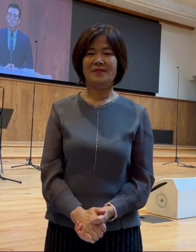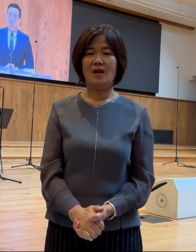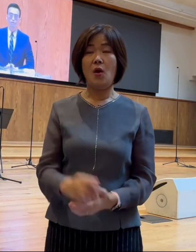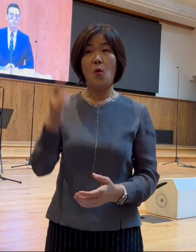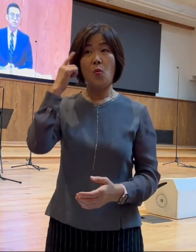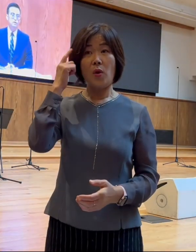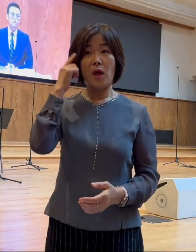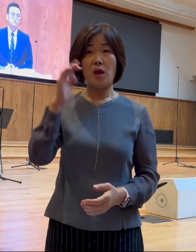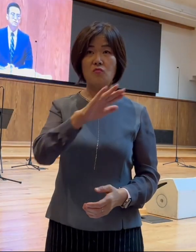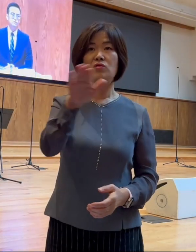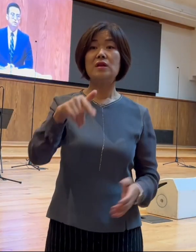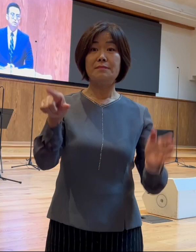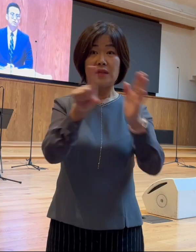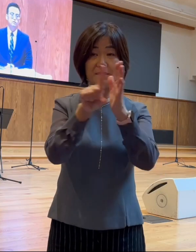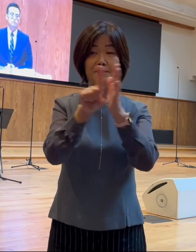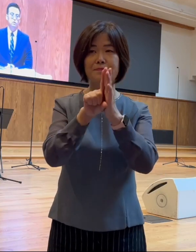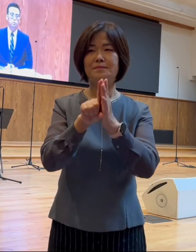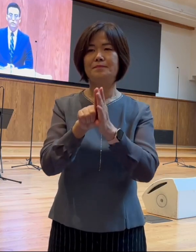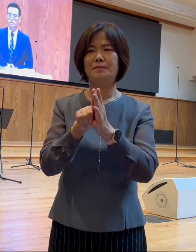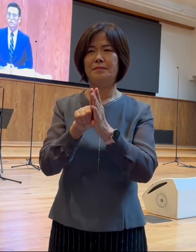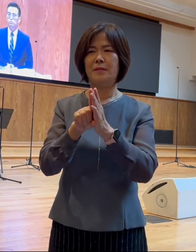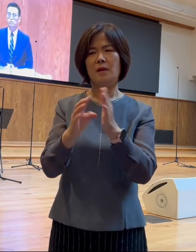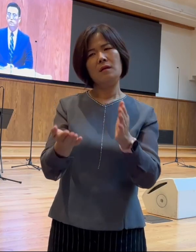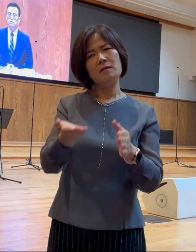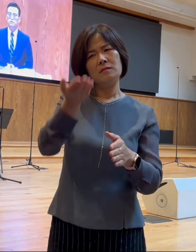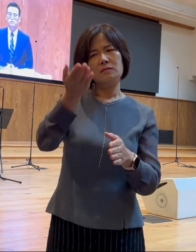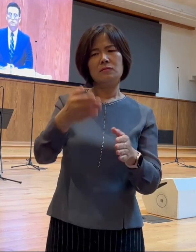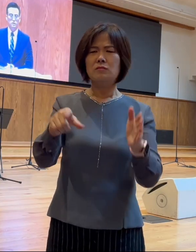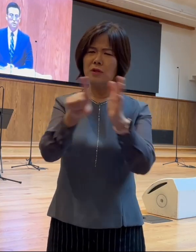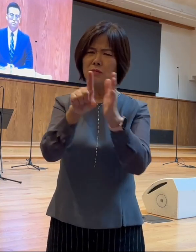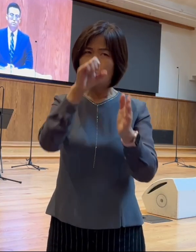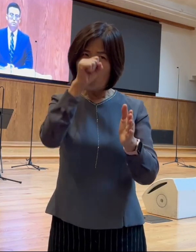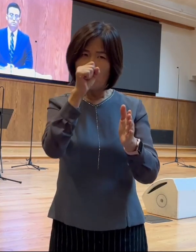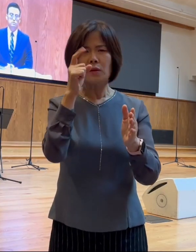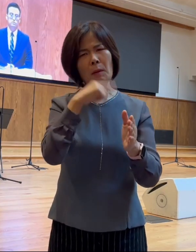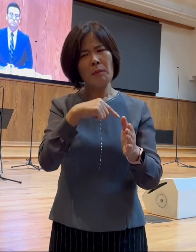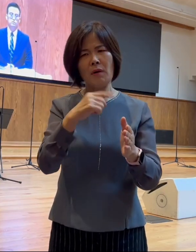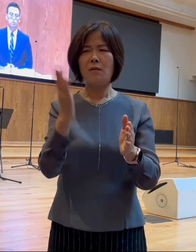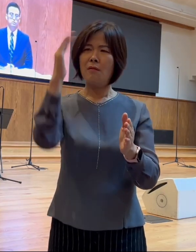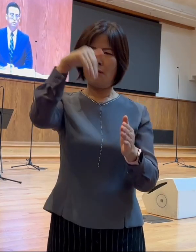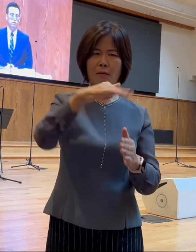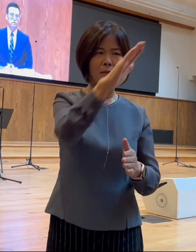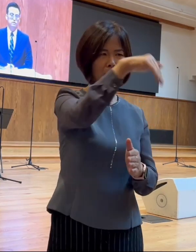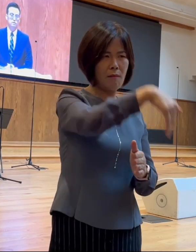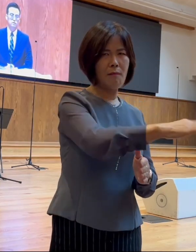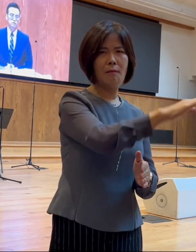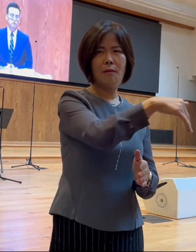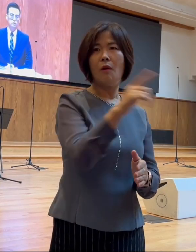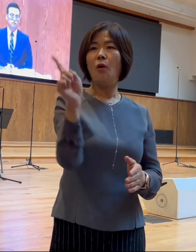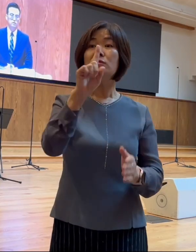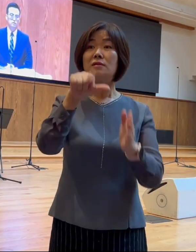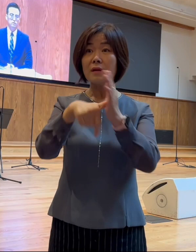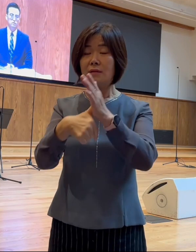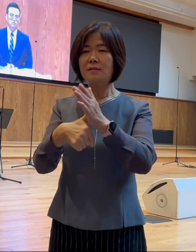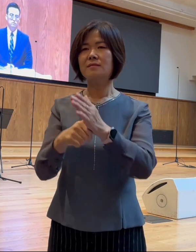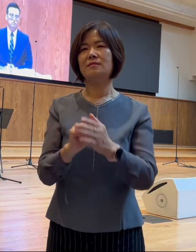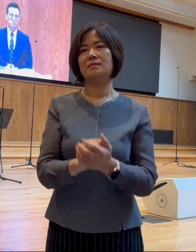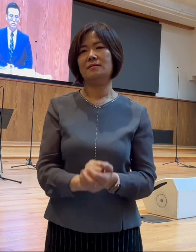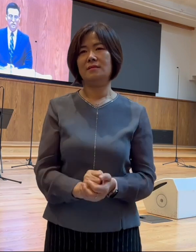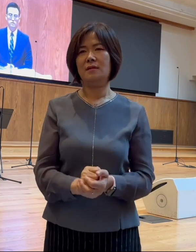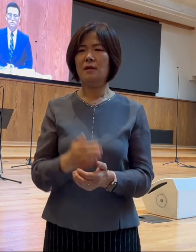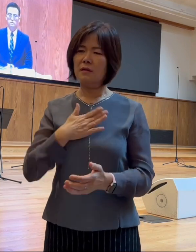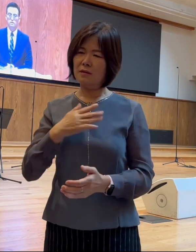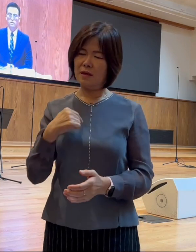왜 우리 신앙에는 업앤다운이 있을까요? 어느 때에는